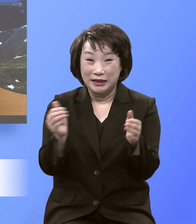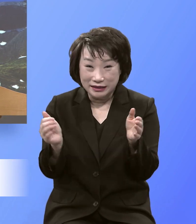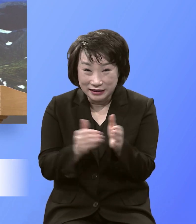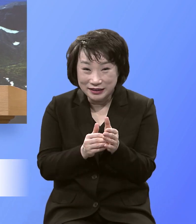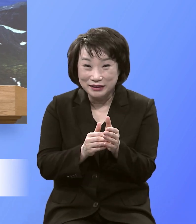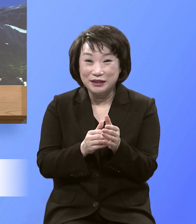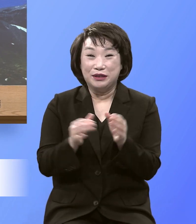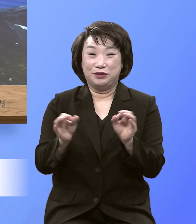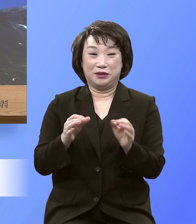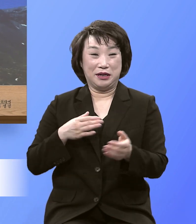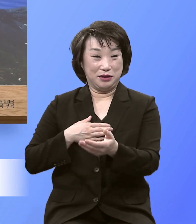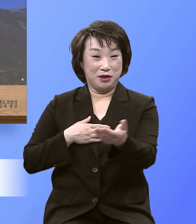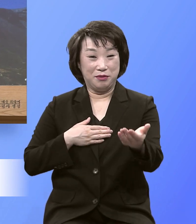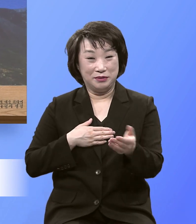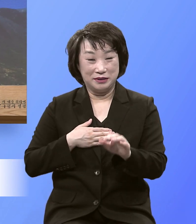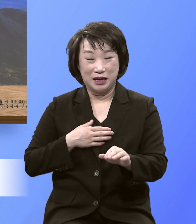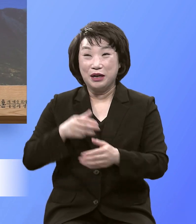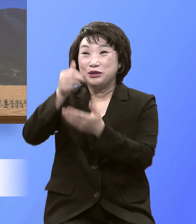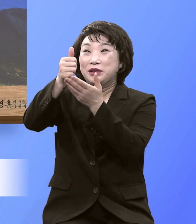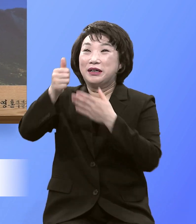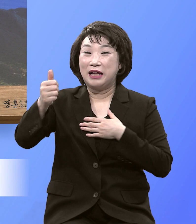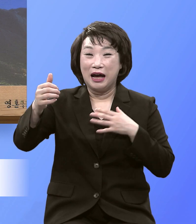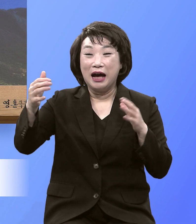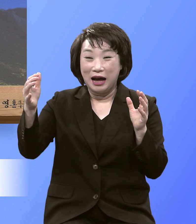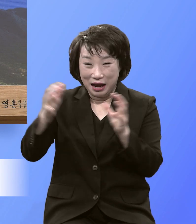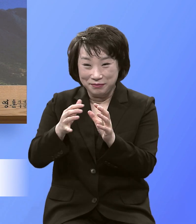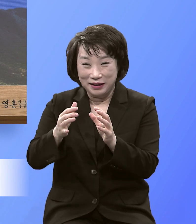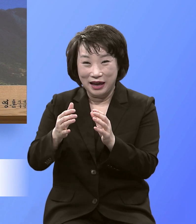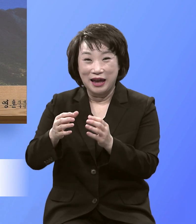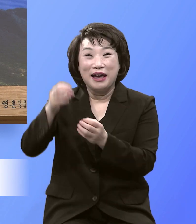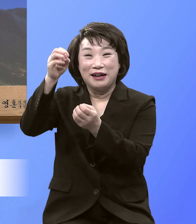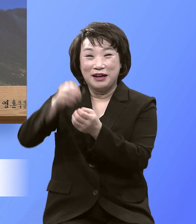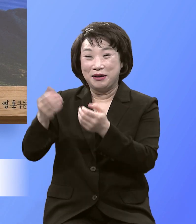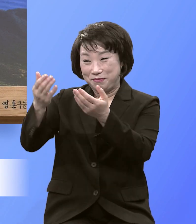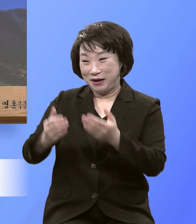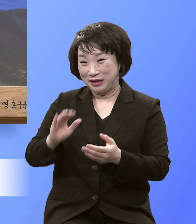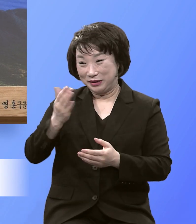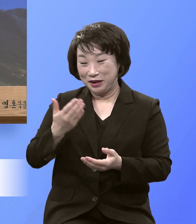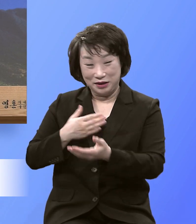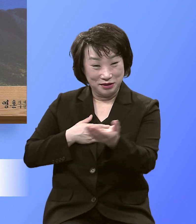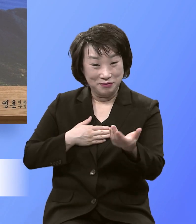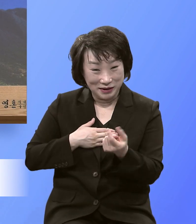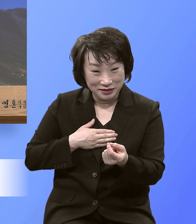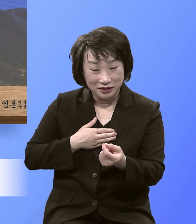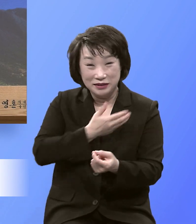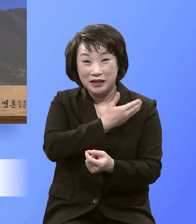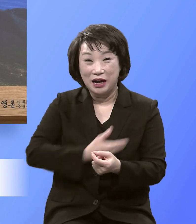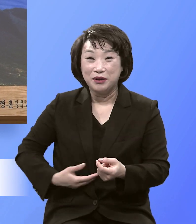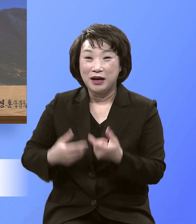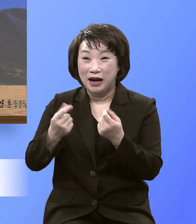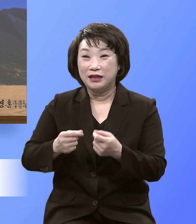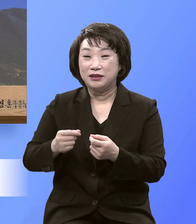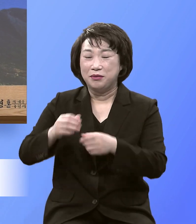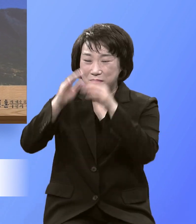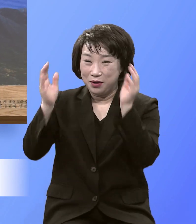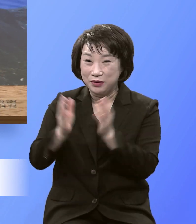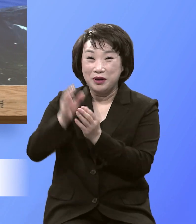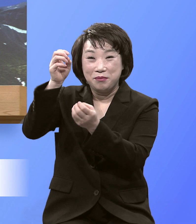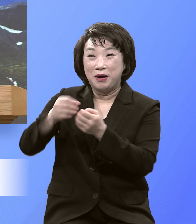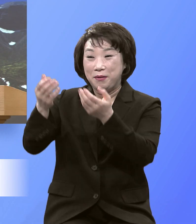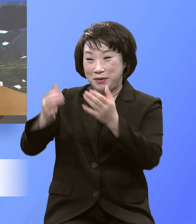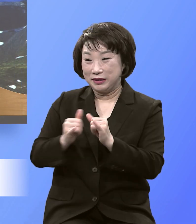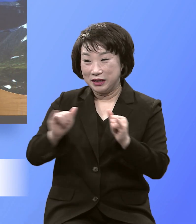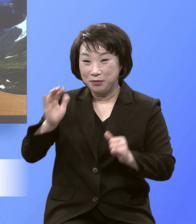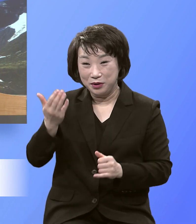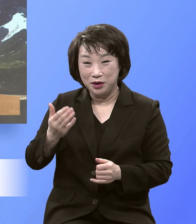끝나는 순간에 주님과 같은 상속자가 되어 사도와 같은 상속자가 되어